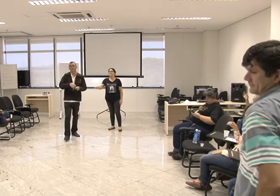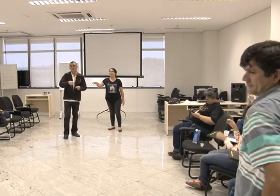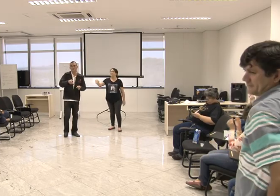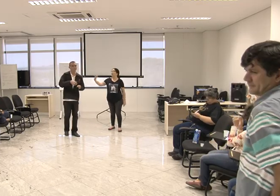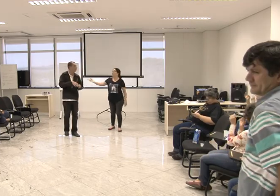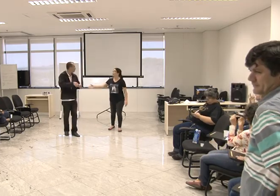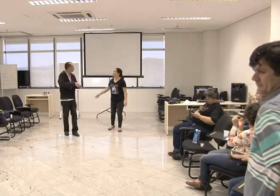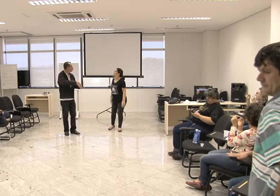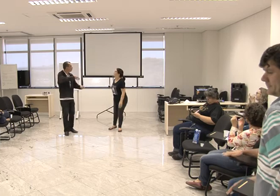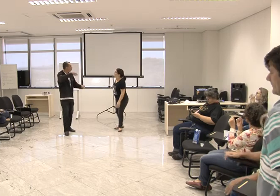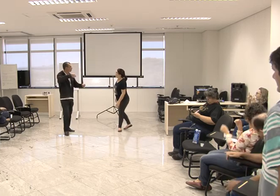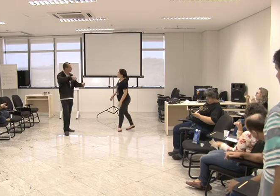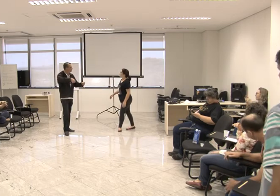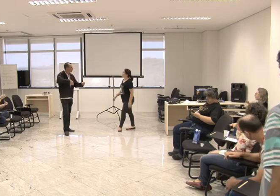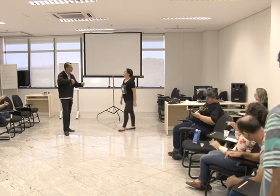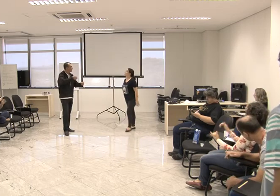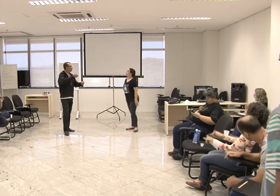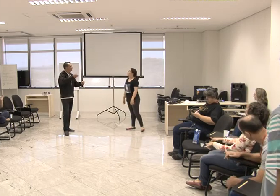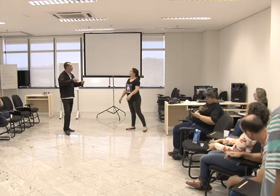Mas e o outro fio dental?